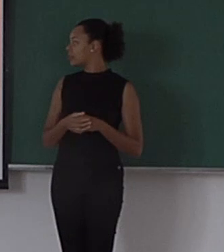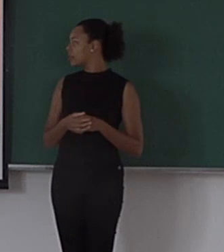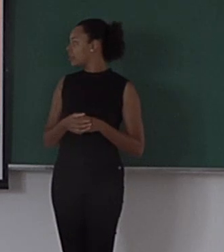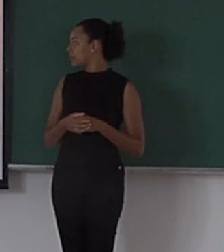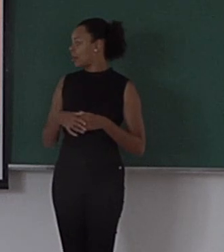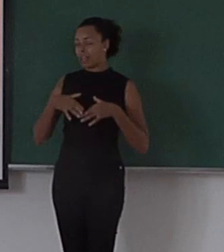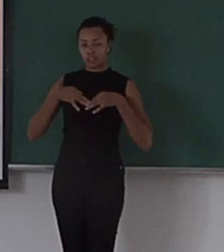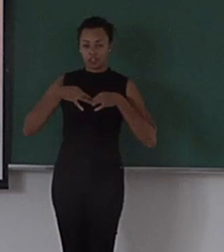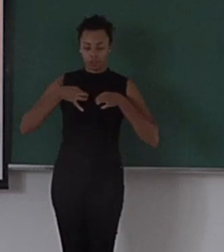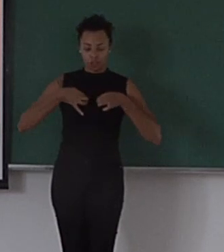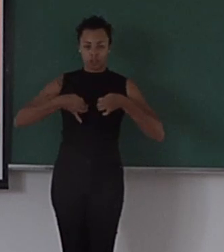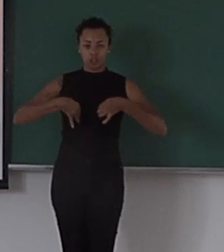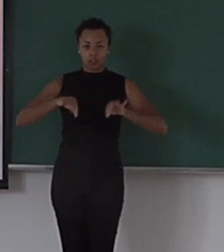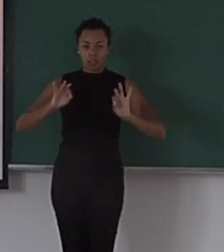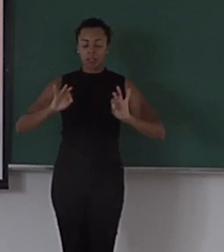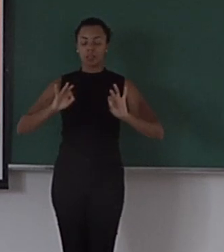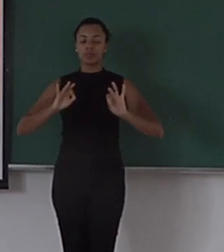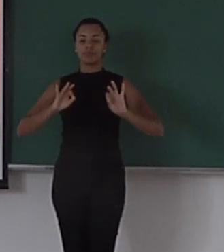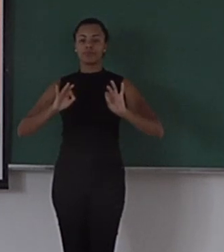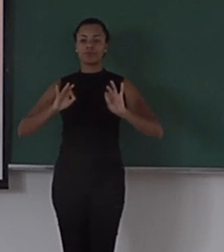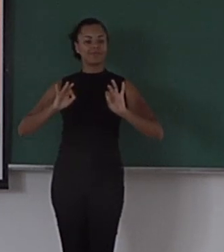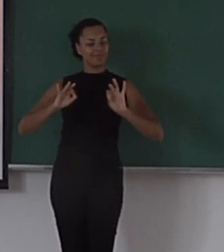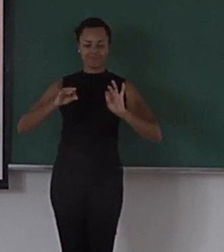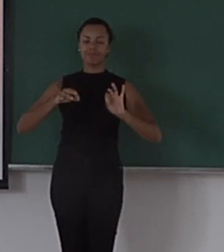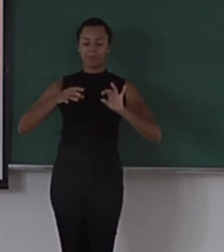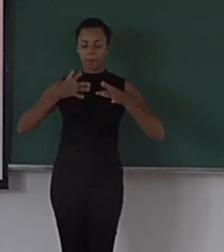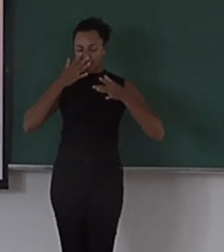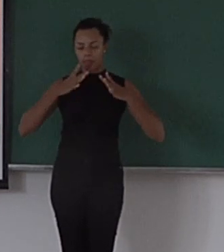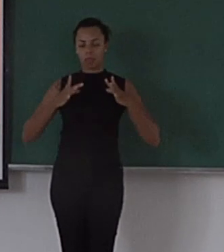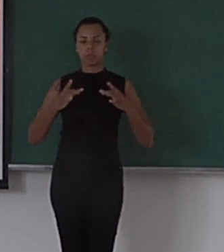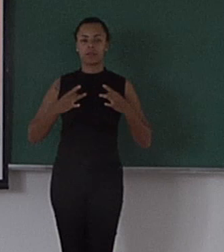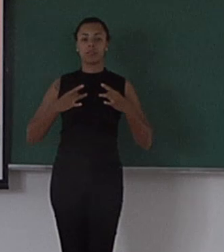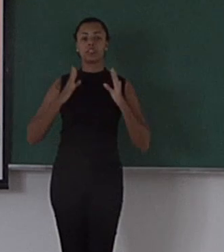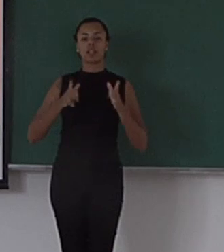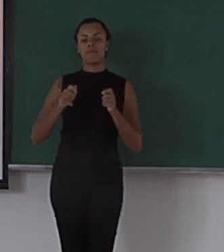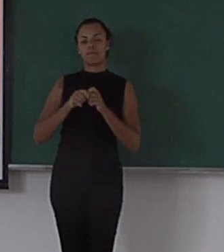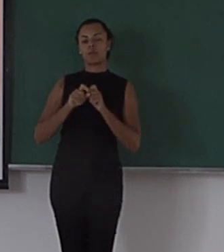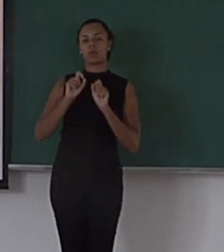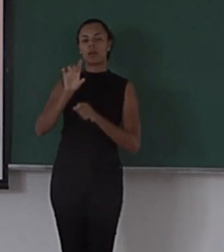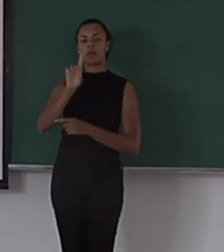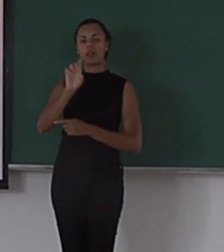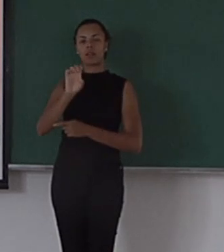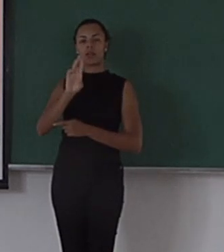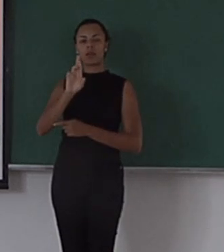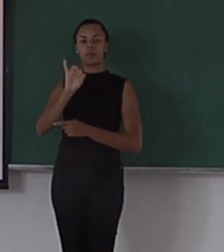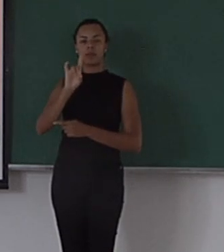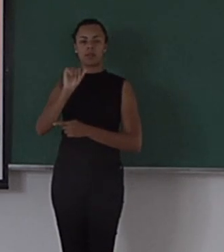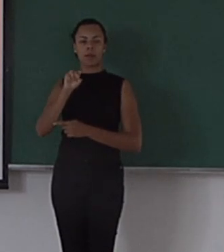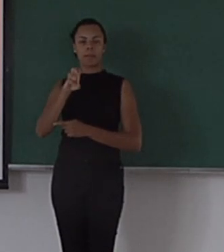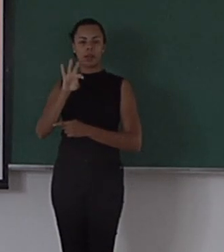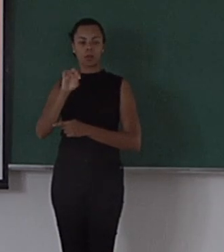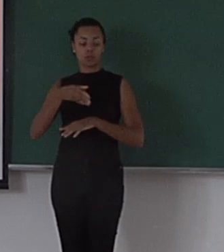a roupa, ó, a gente já leva junto, faz já um debridamento, a gente já leva junto parte dessa pele,